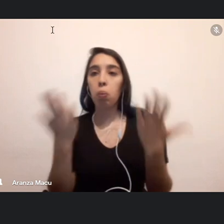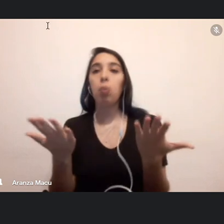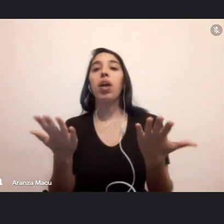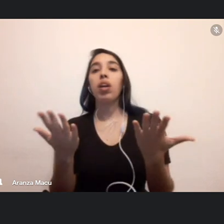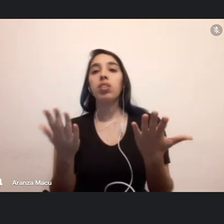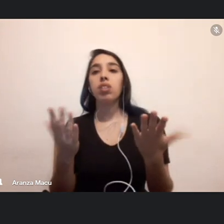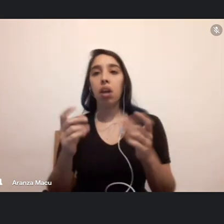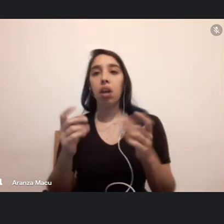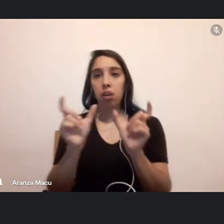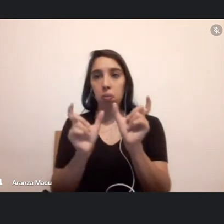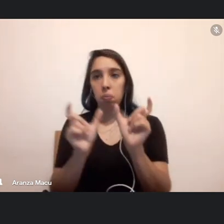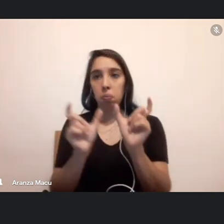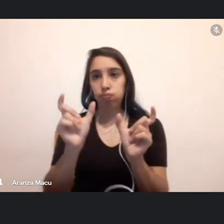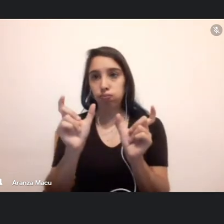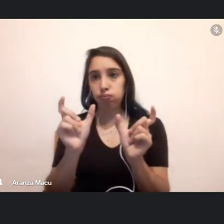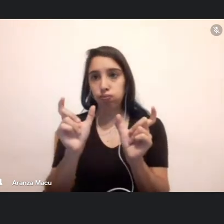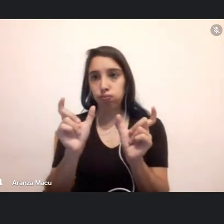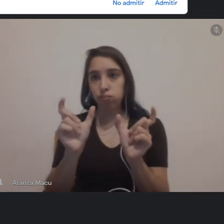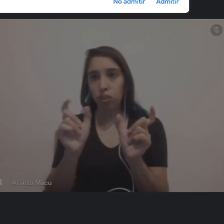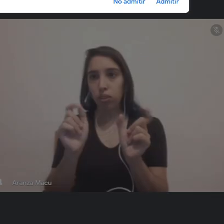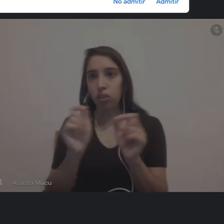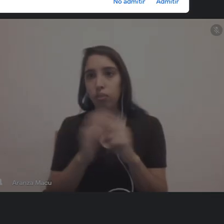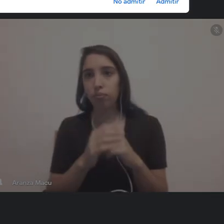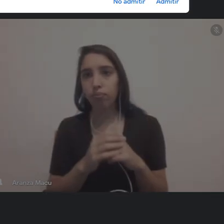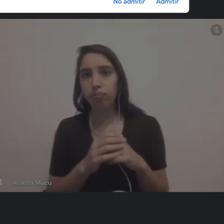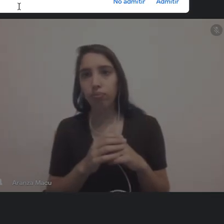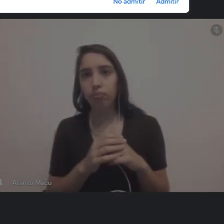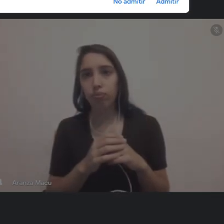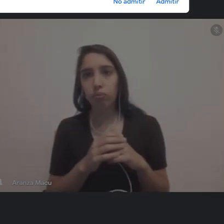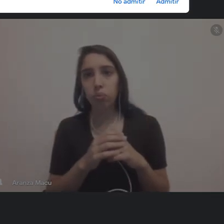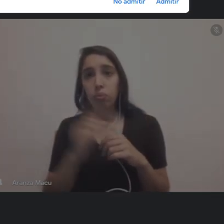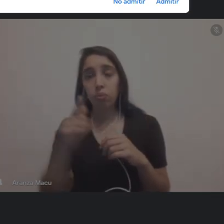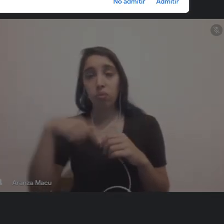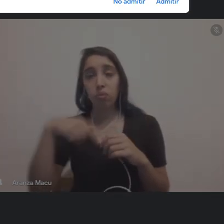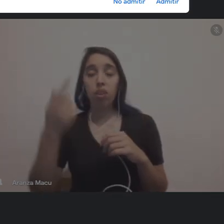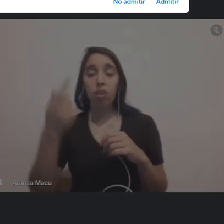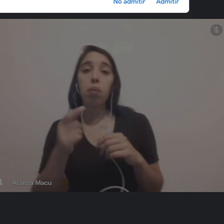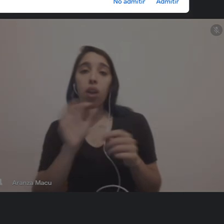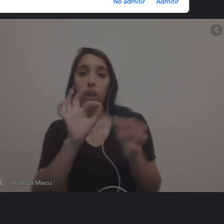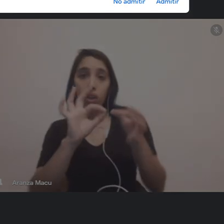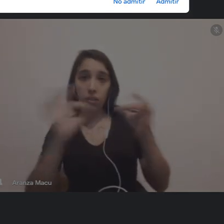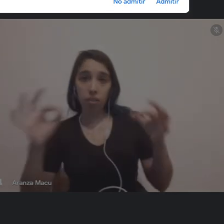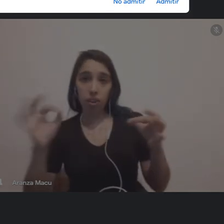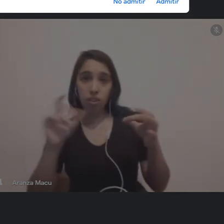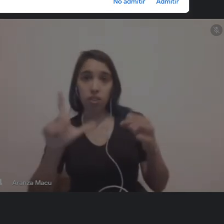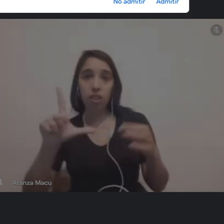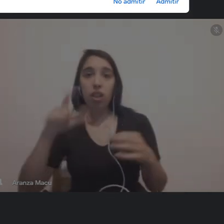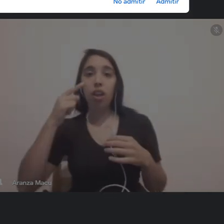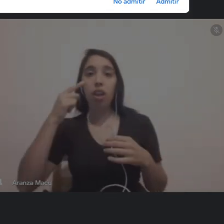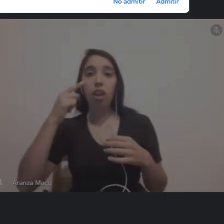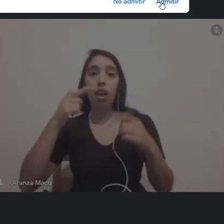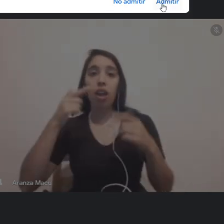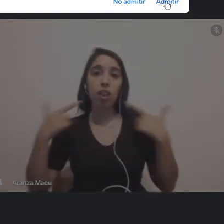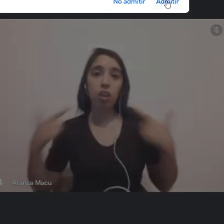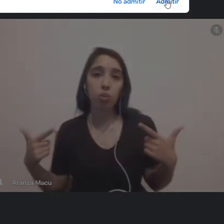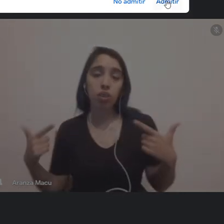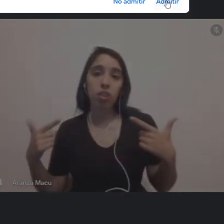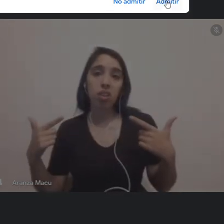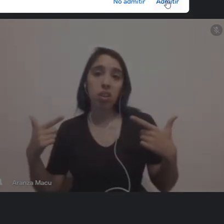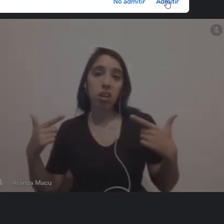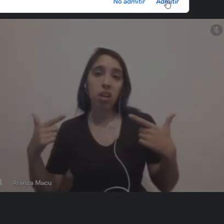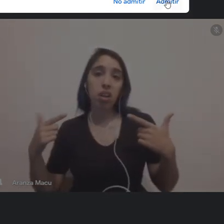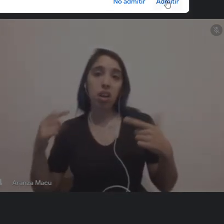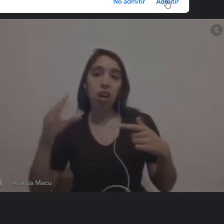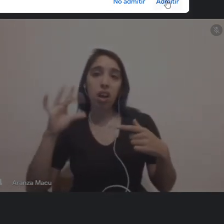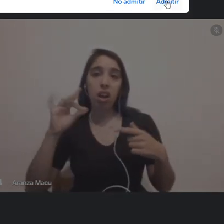En cambio, si fuese linguistic diversity, no podríamos decir diversidad de lingüística, ¿sí? No, no,